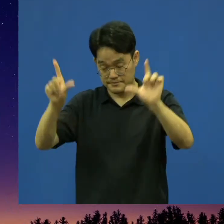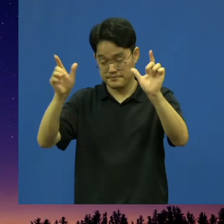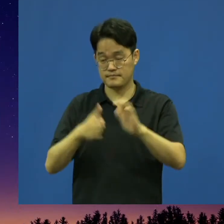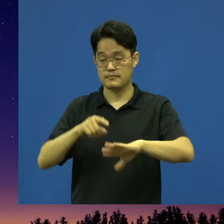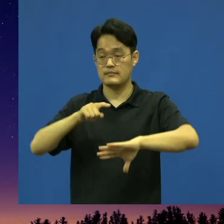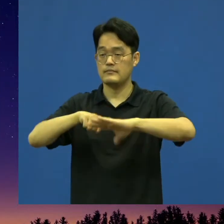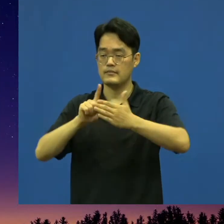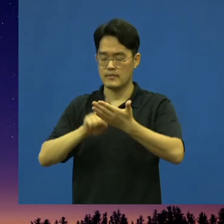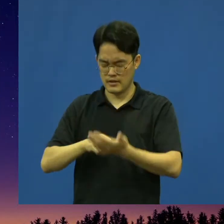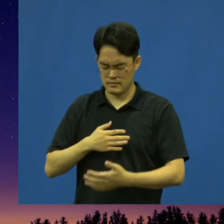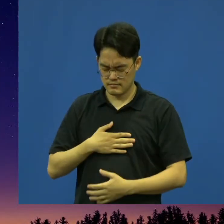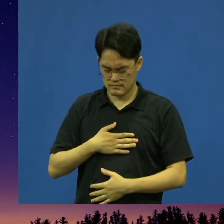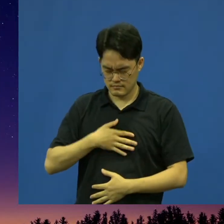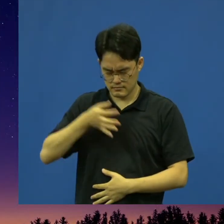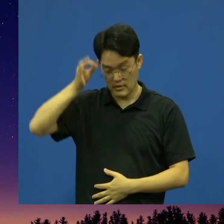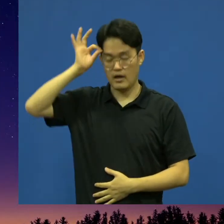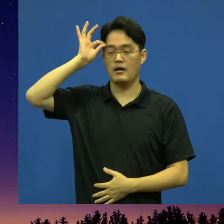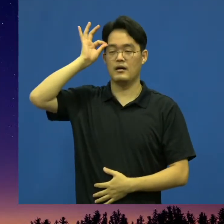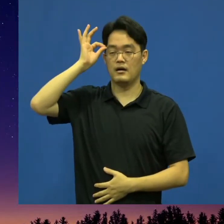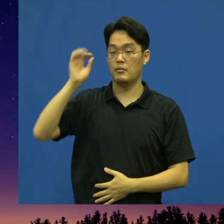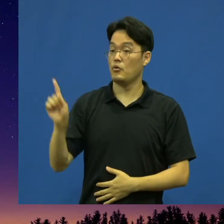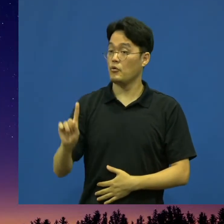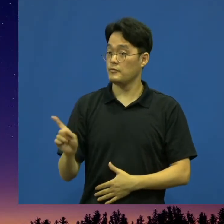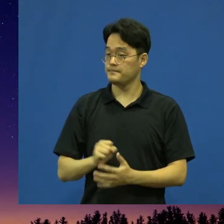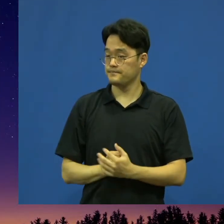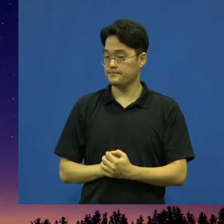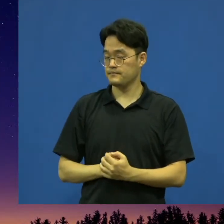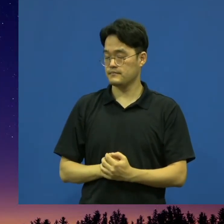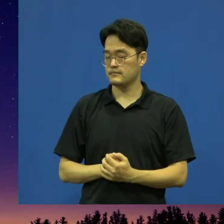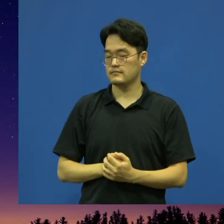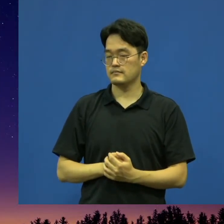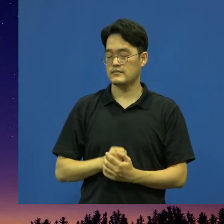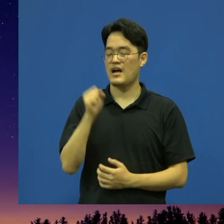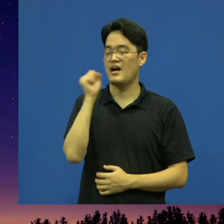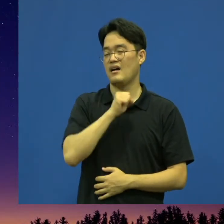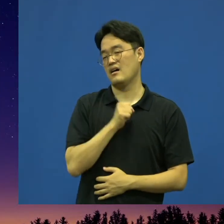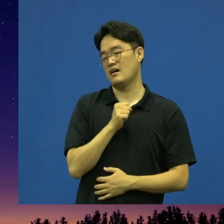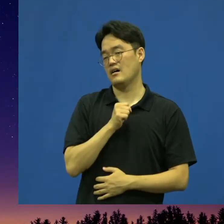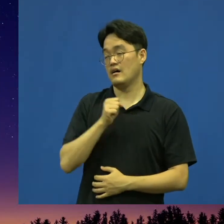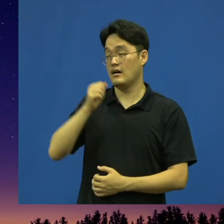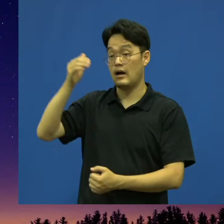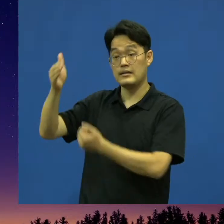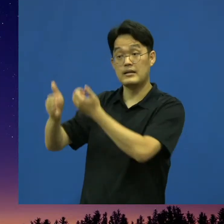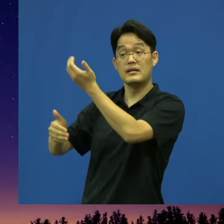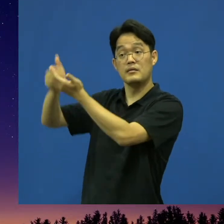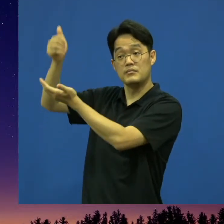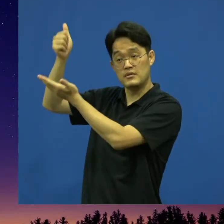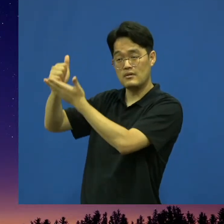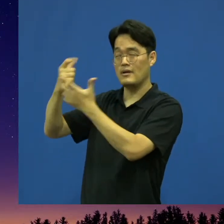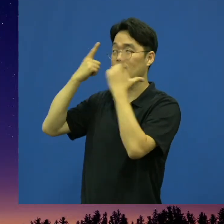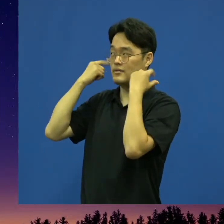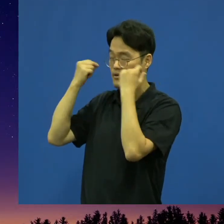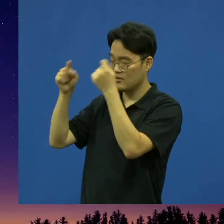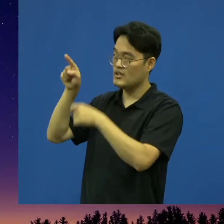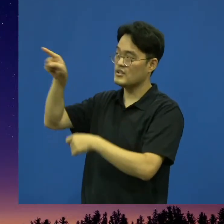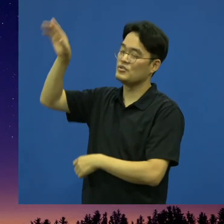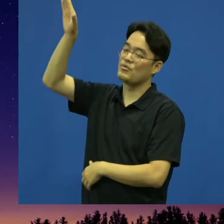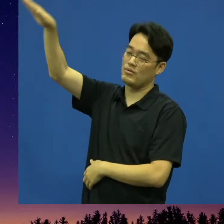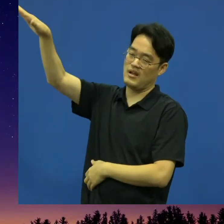마음의 깨달음이 딱 왔어요. 아, 우리 하나님이 여전히 그곳에